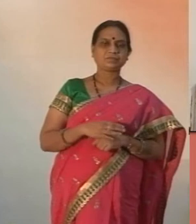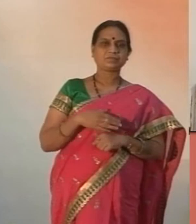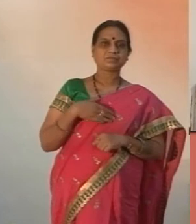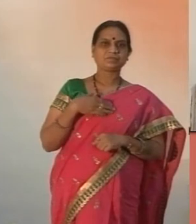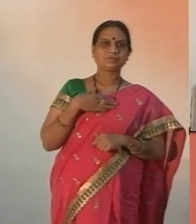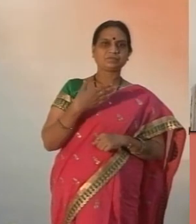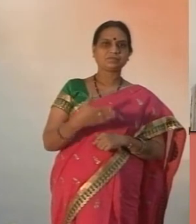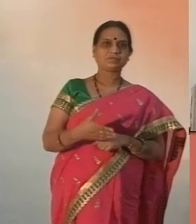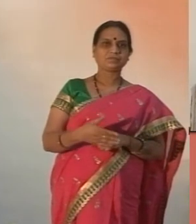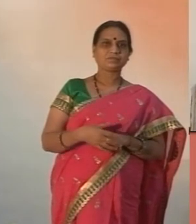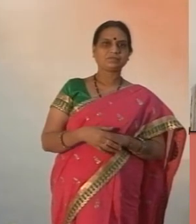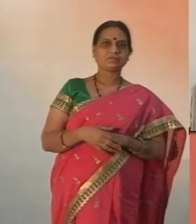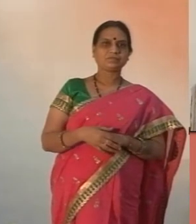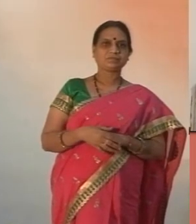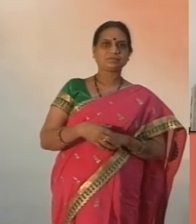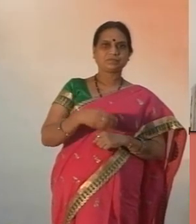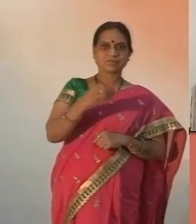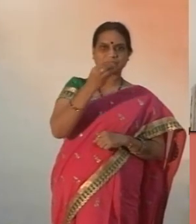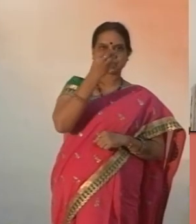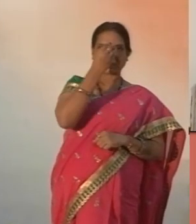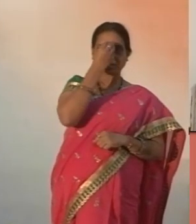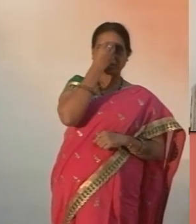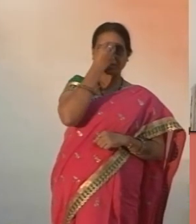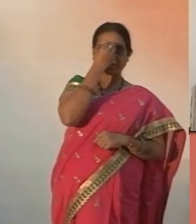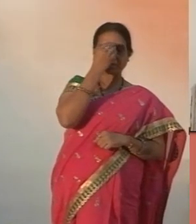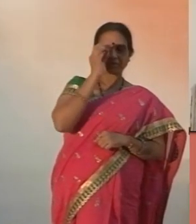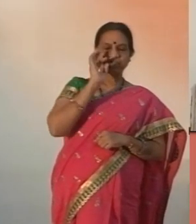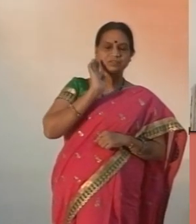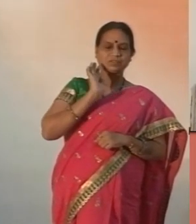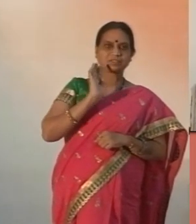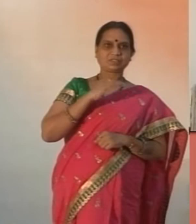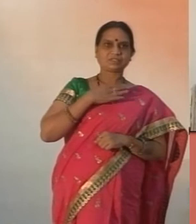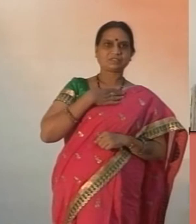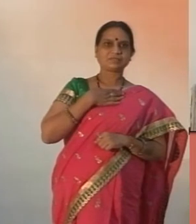अर्थात आत्मा को स्वस्थ रखने के लिए भी